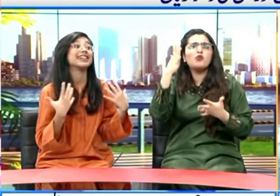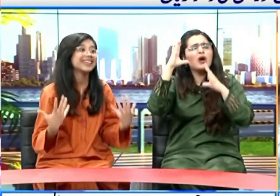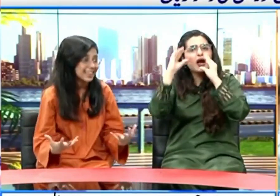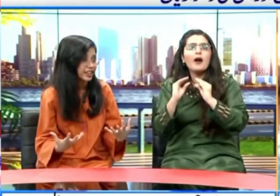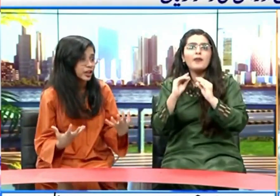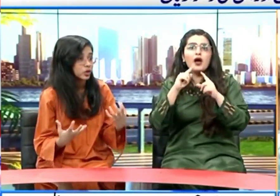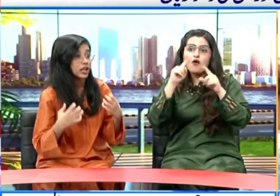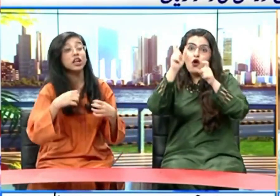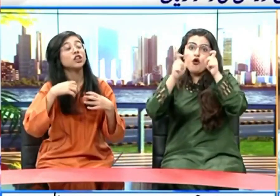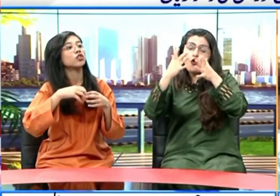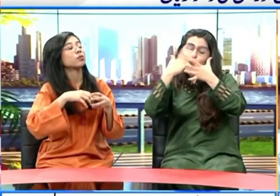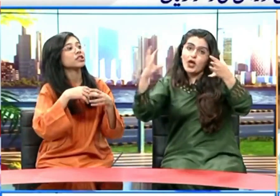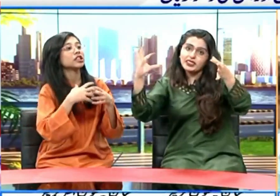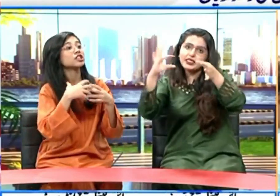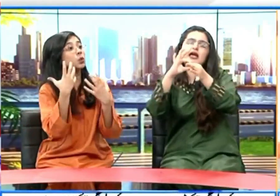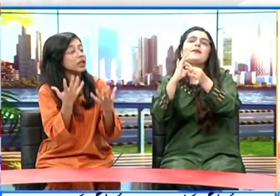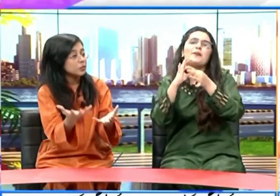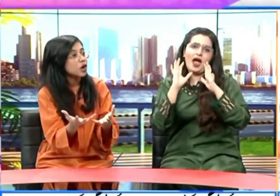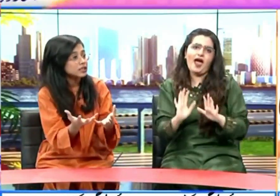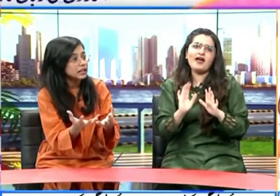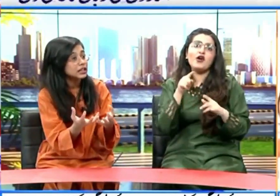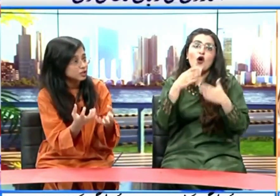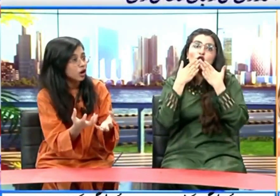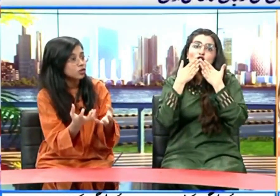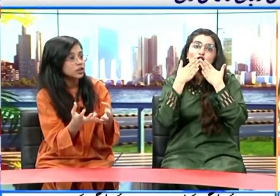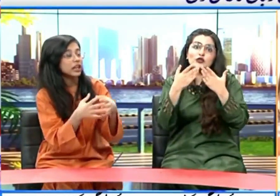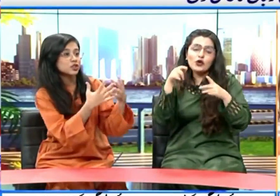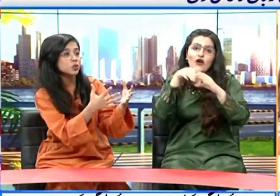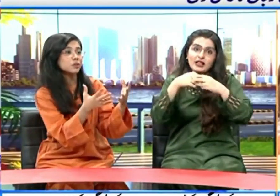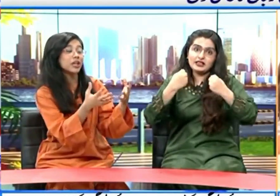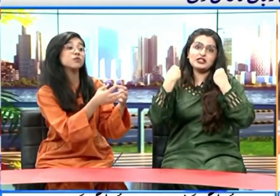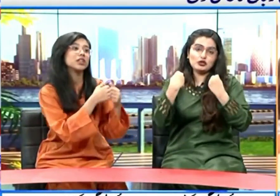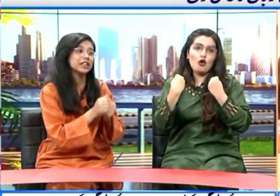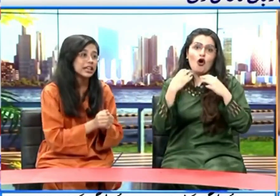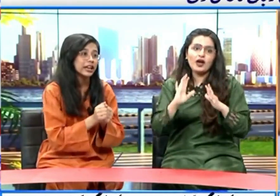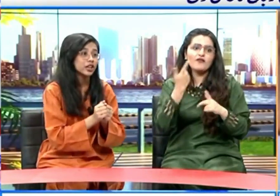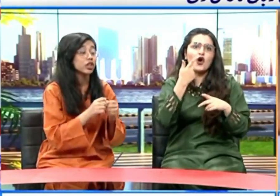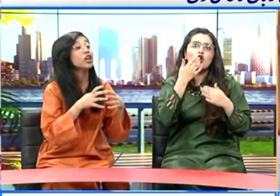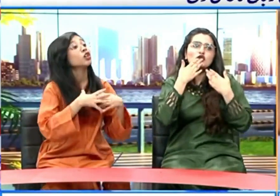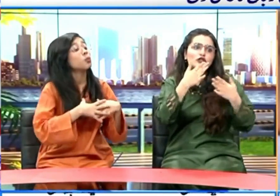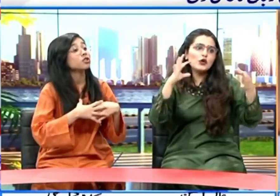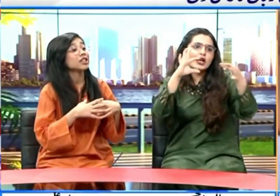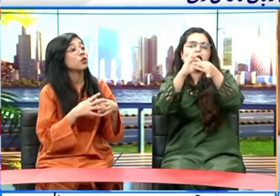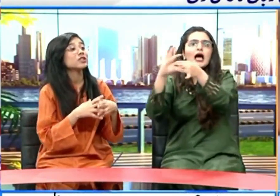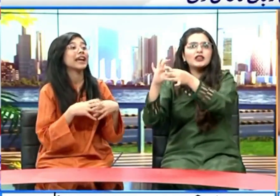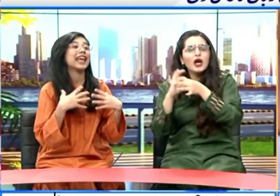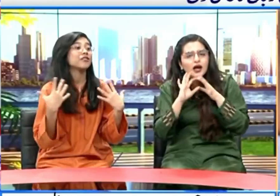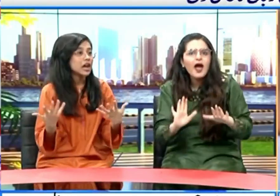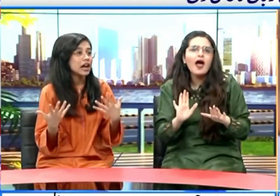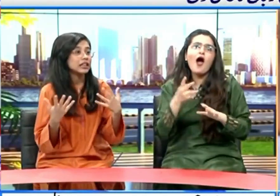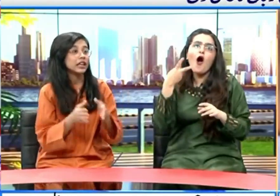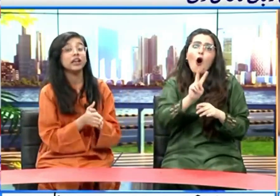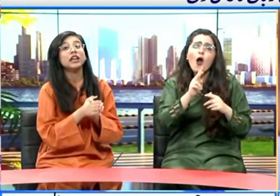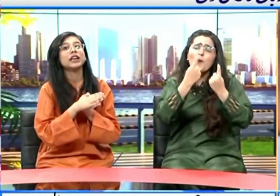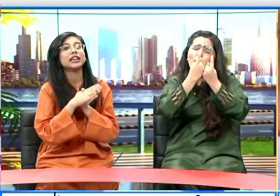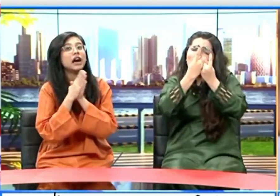زیادہ کنیکٹڈ ہوتی ہے. تو بیکاز ان کی اسکولنگ بہت زیادہ اسٹرانگ ہوتی ہے کہ اسکولس میں یہ لوگ بہت زیادہ کنیکٹڈ ہوتے ہیں, تو موسٹلی لوگوں کو سائن لینگویج